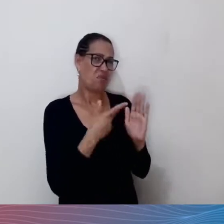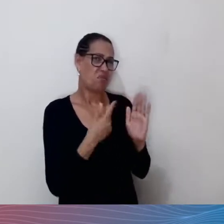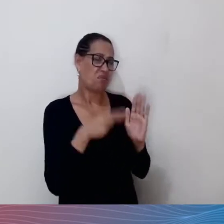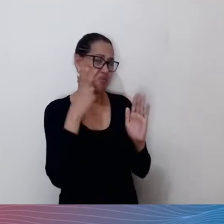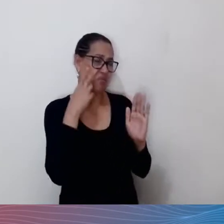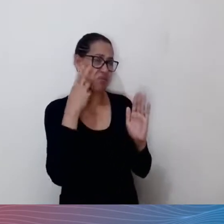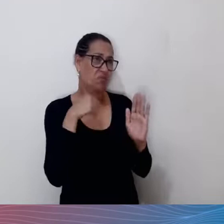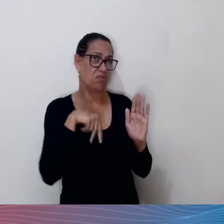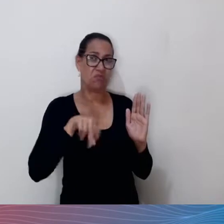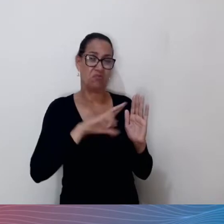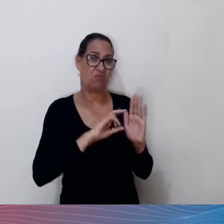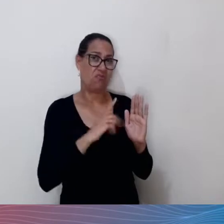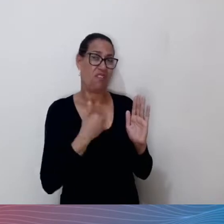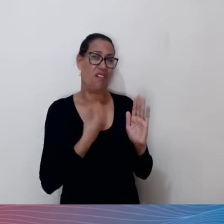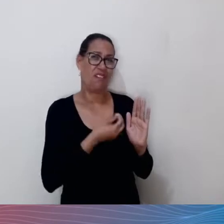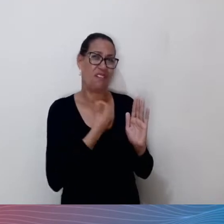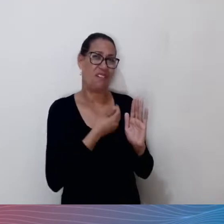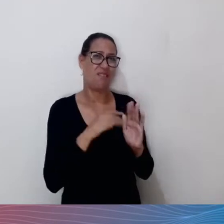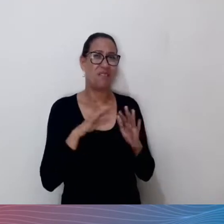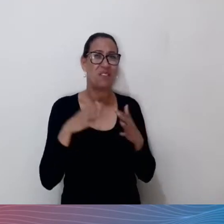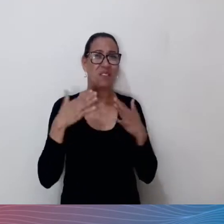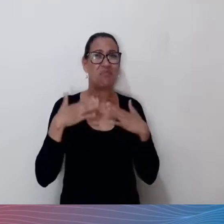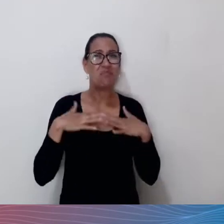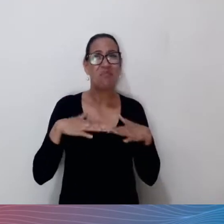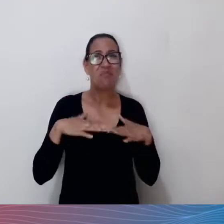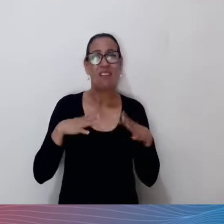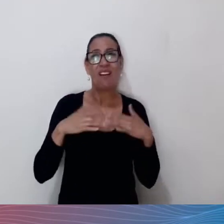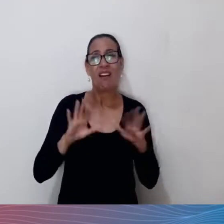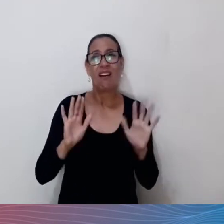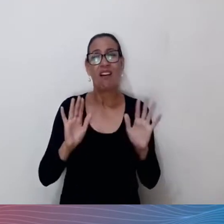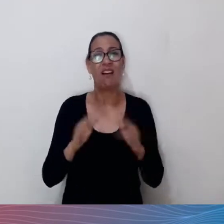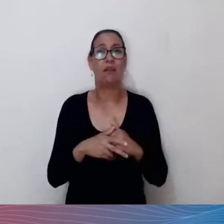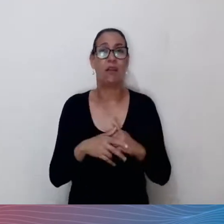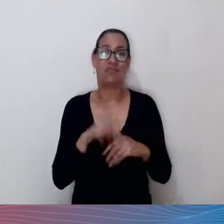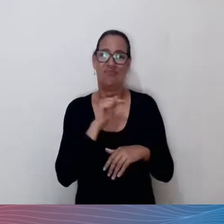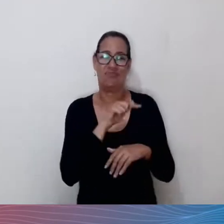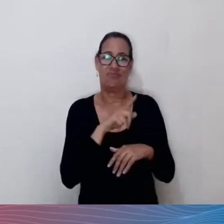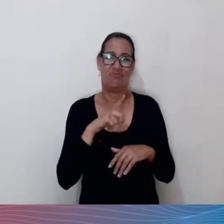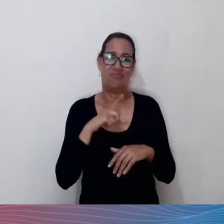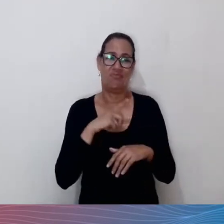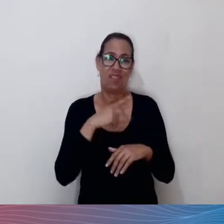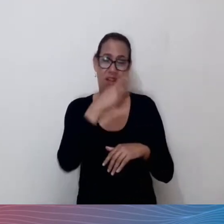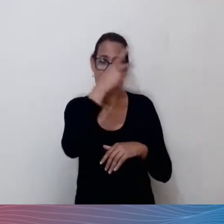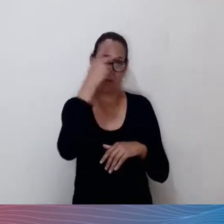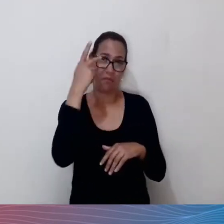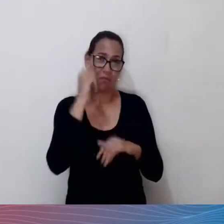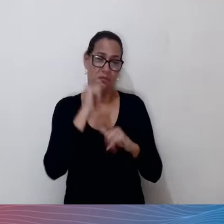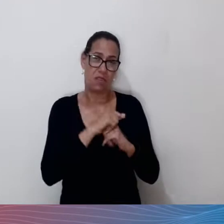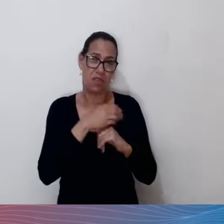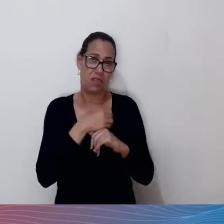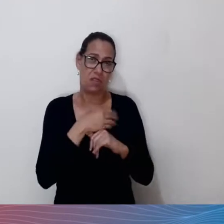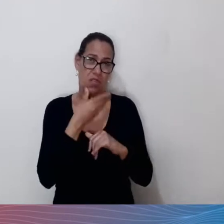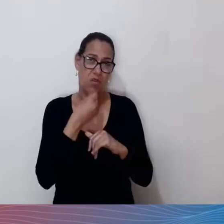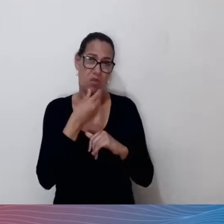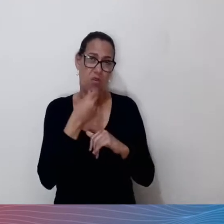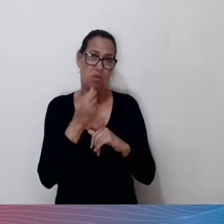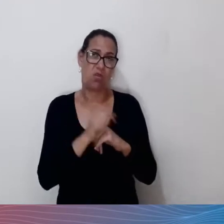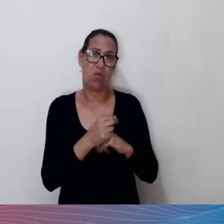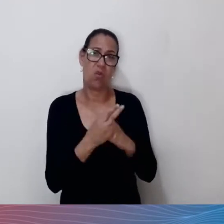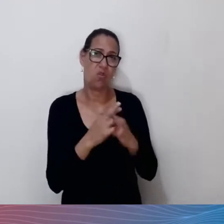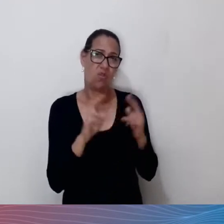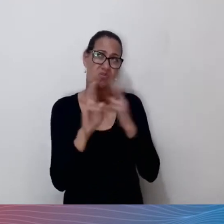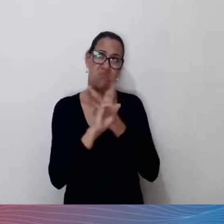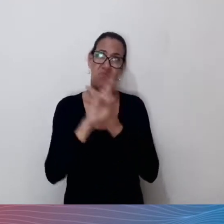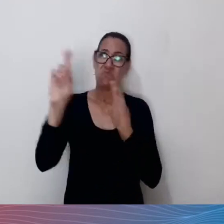que agora eu tenho um clérigo, né? Que me dá um bom relacionamento com Deus. Quem sabe, né, um dia eu posso ir para o